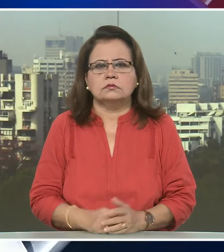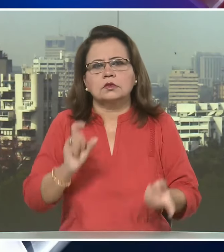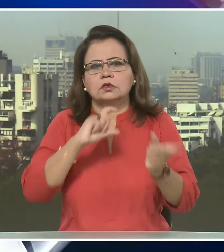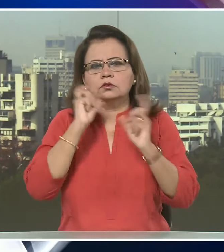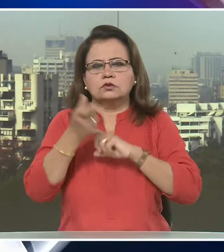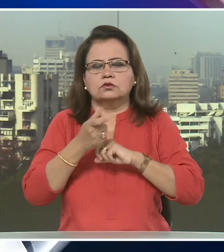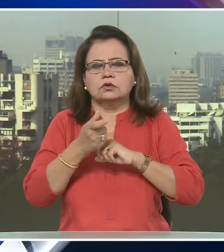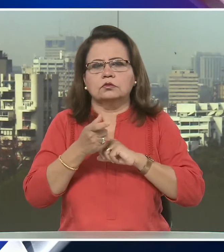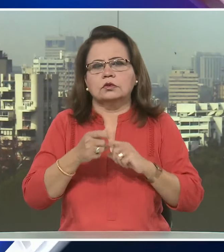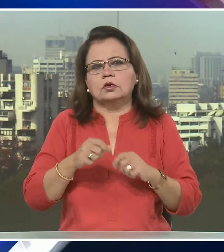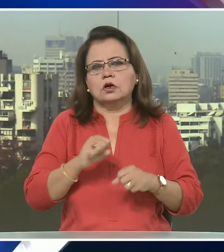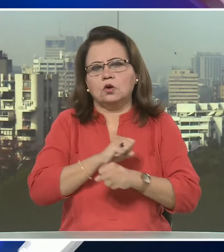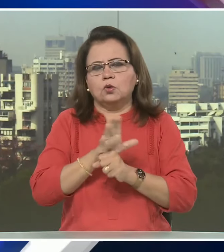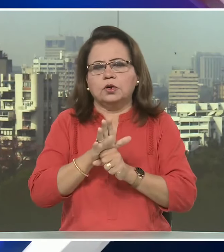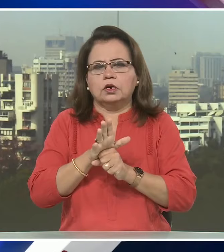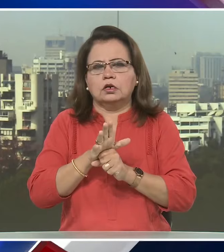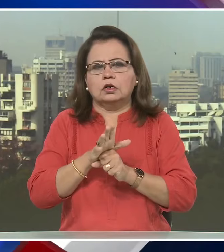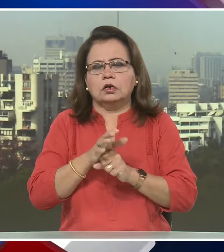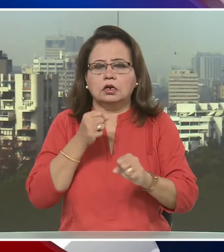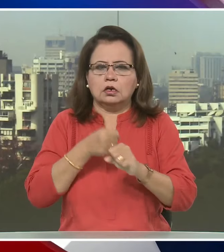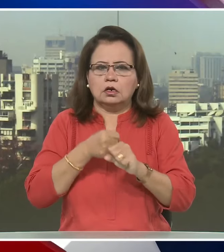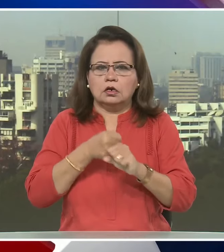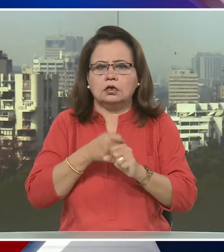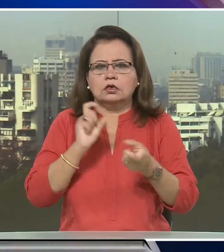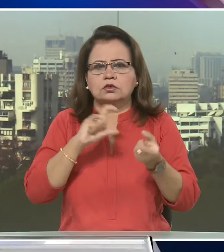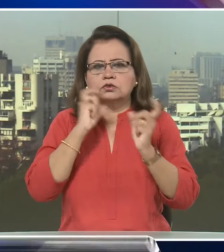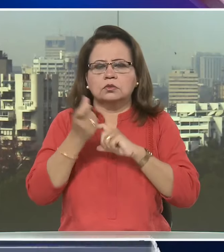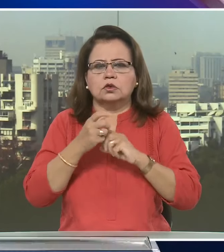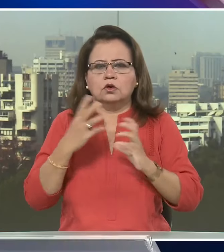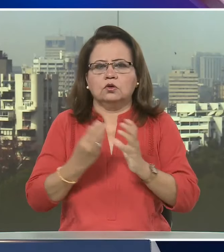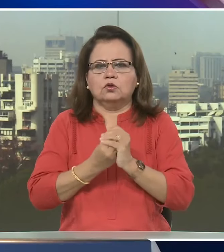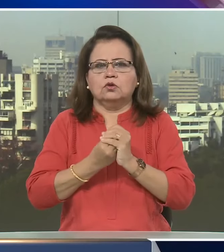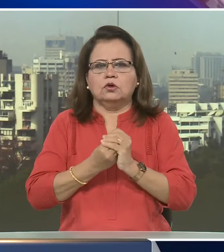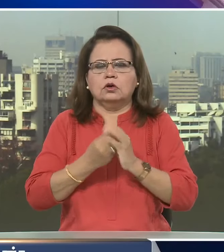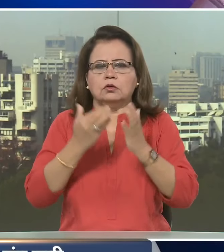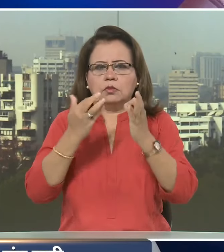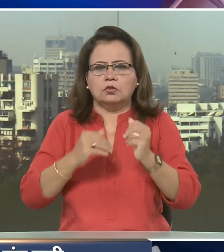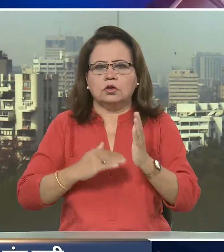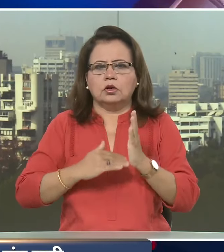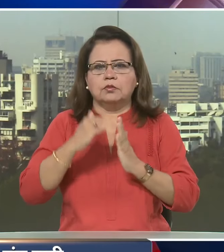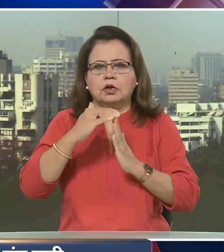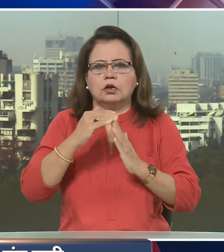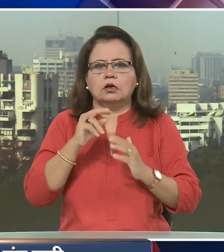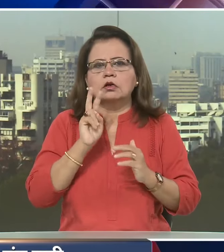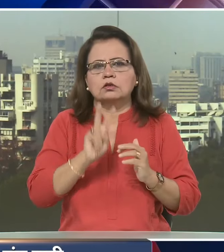दुनिया भर के देश कोविड 19 महामारी से जूझ रहे हैं। दुनिया भर में कुल मामलों की संख्या बढ़कर